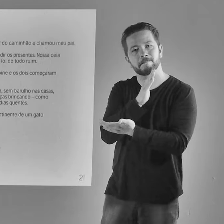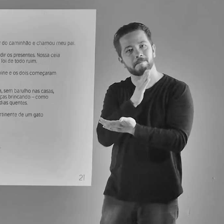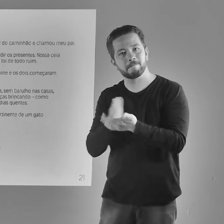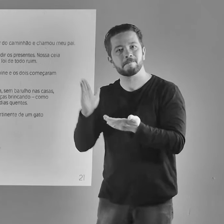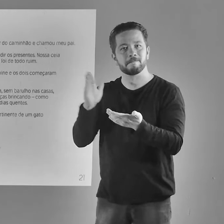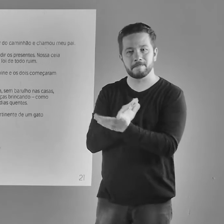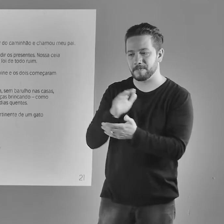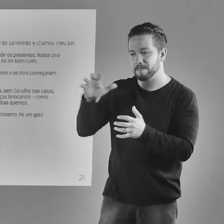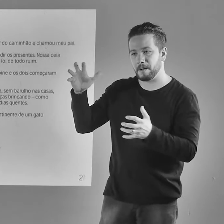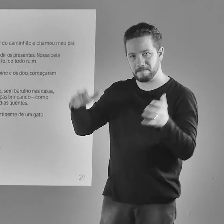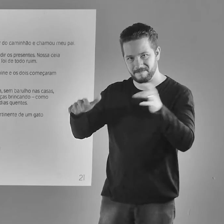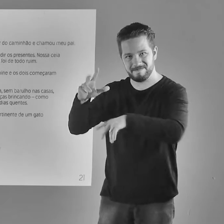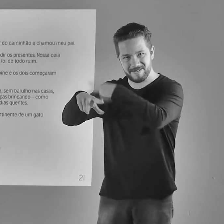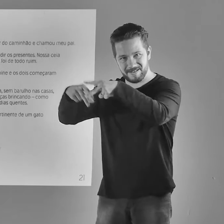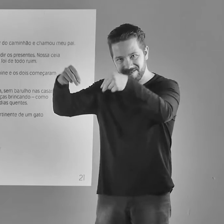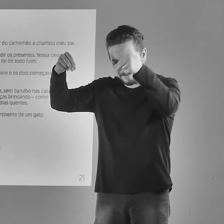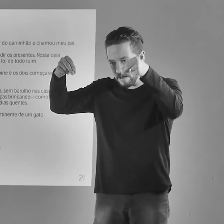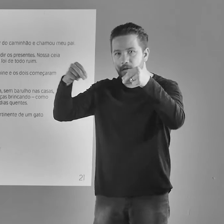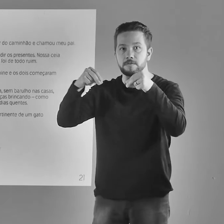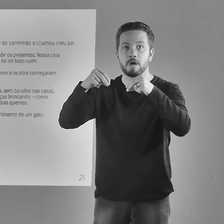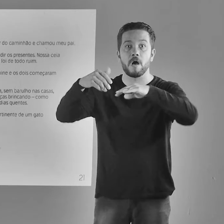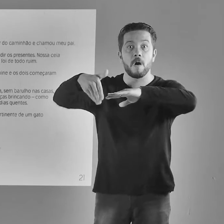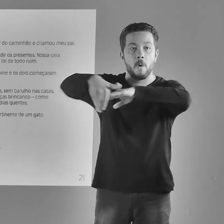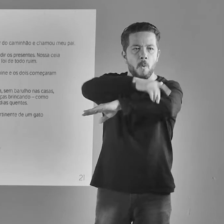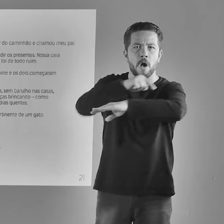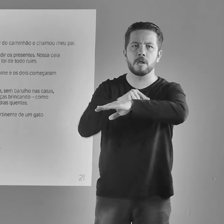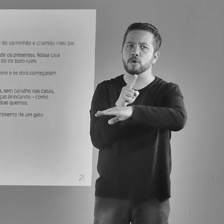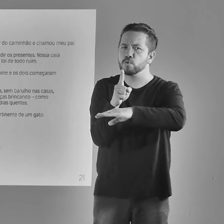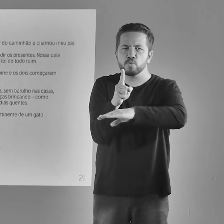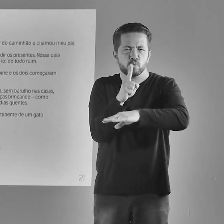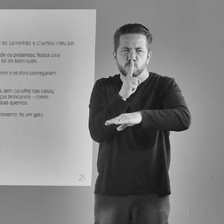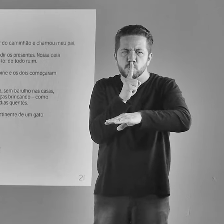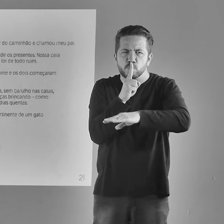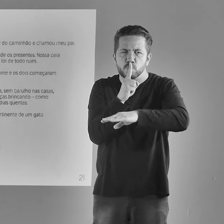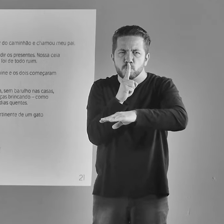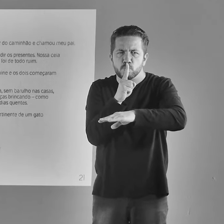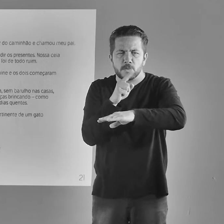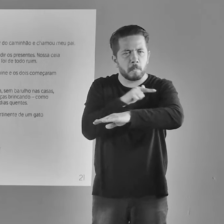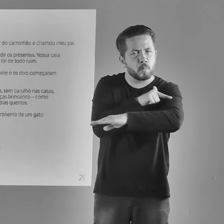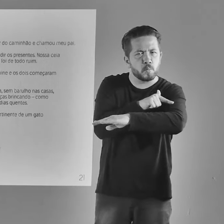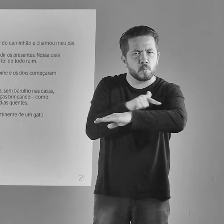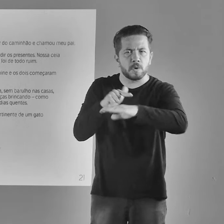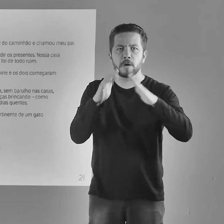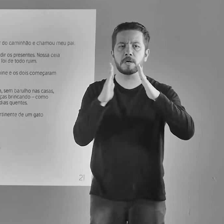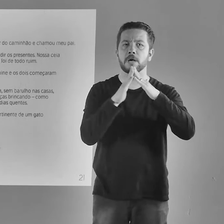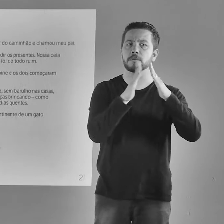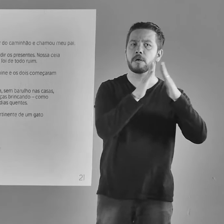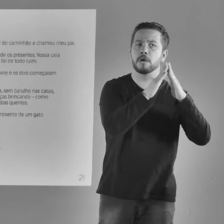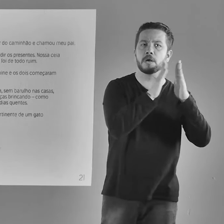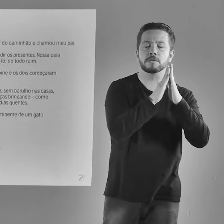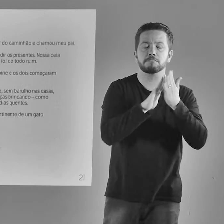A rua estava completamente silenciosa. Sem barulho nas casas,